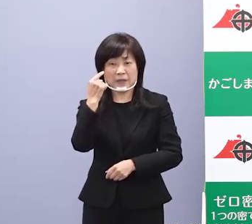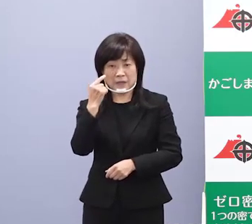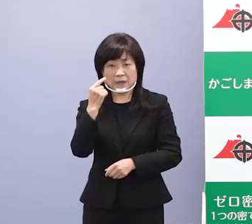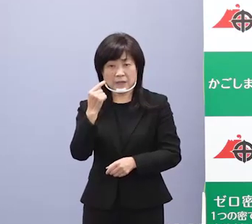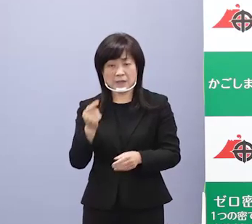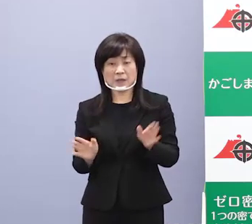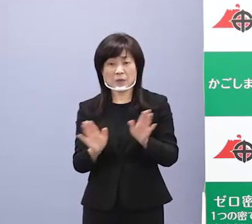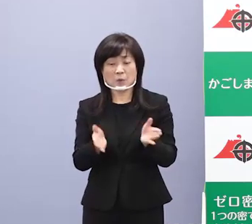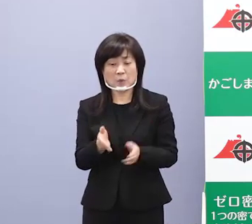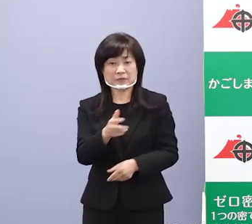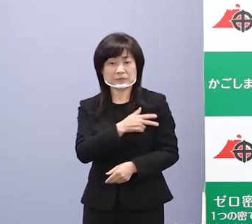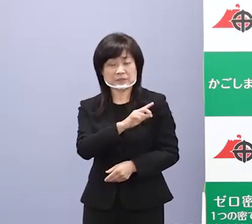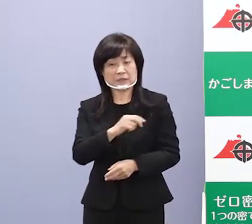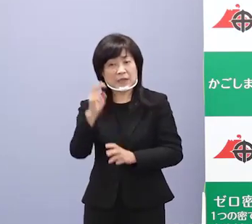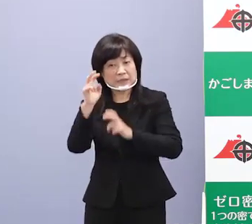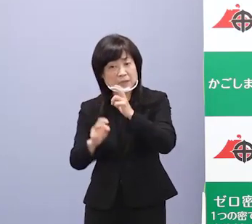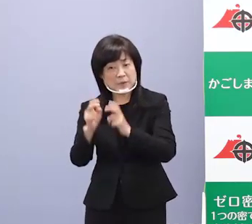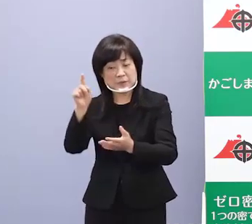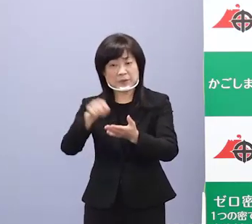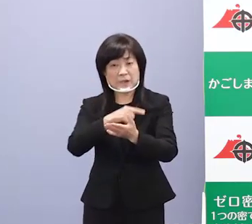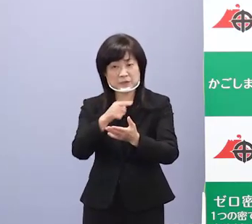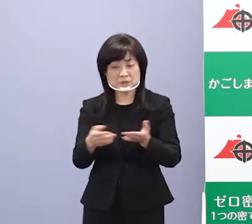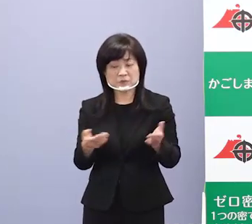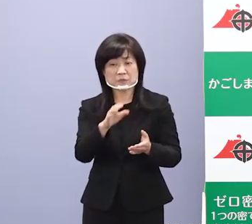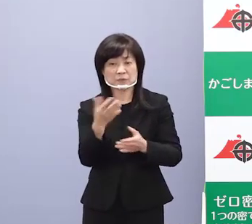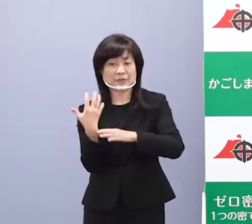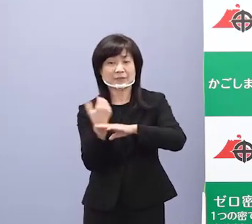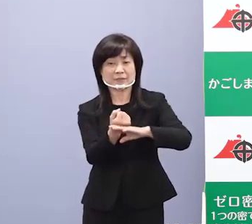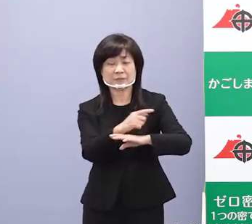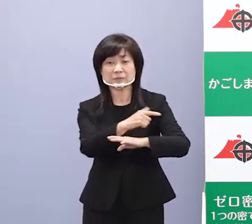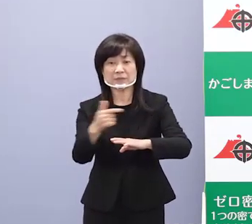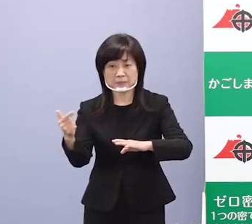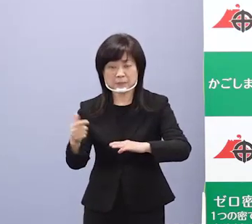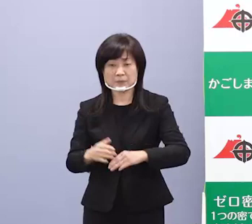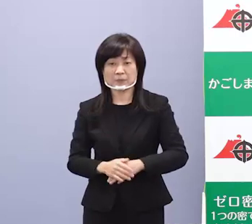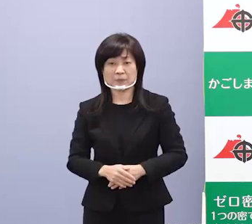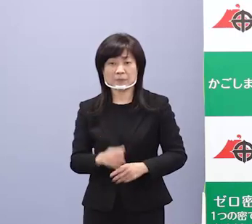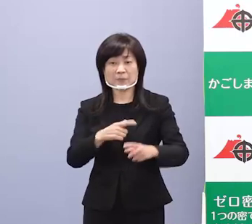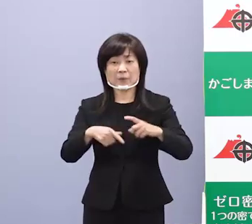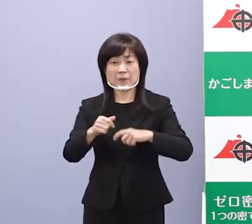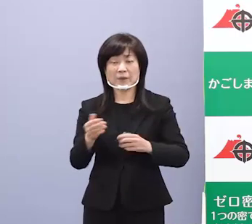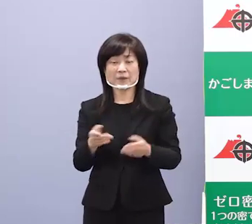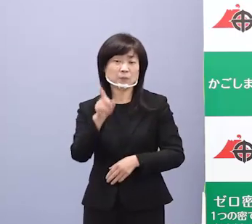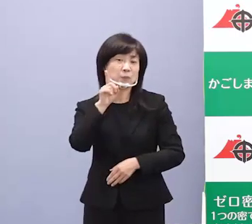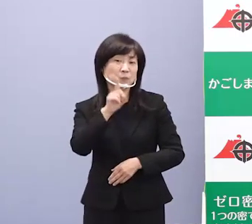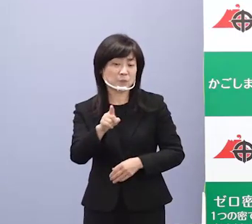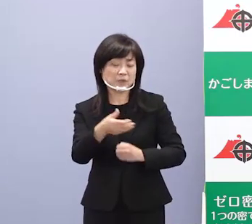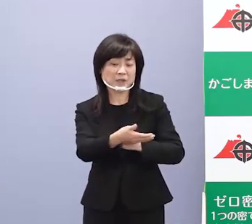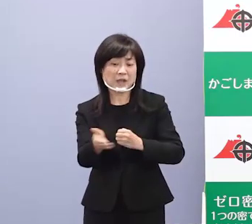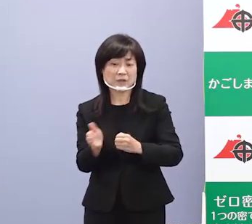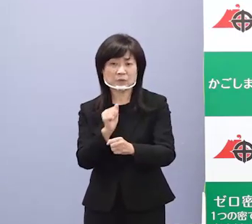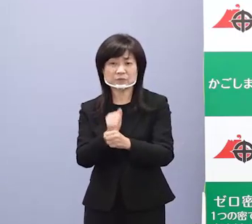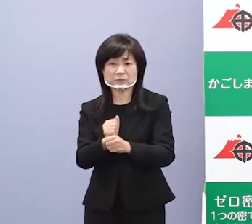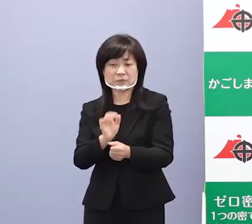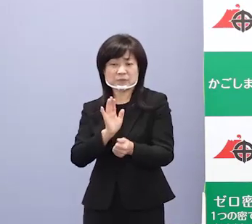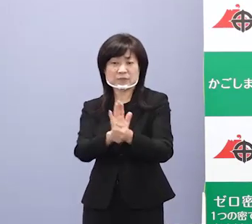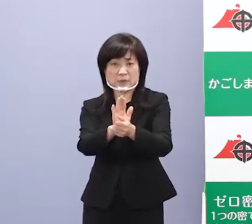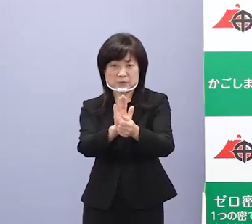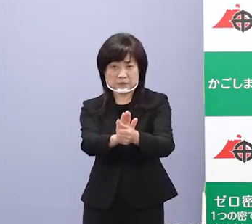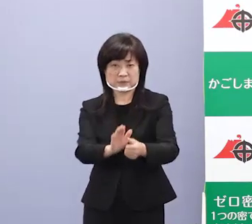の悩み解消や職場定着などより働きやすい環境づくりをサポートします